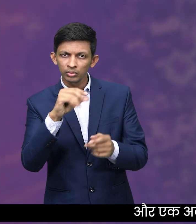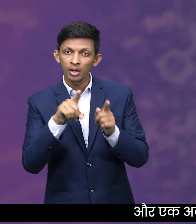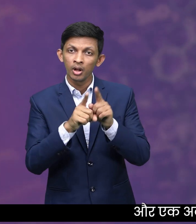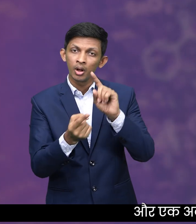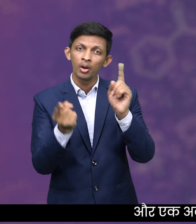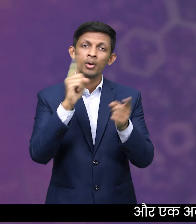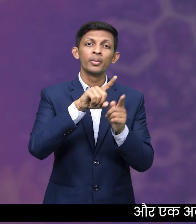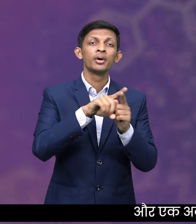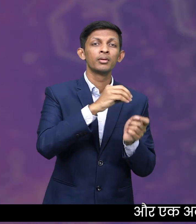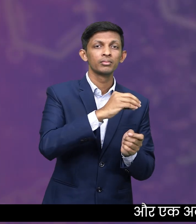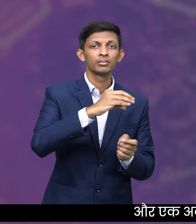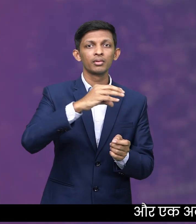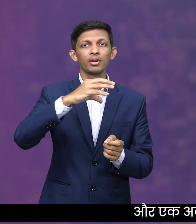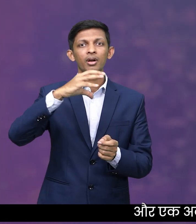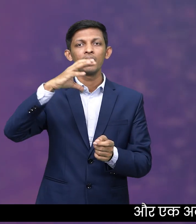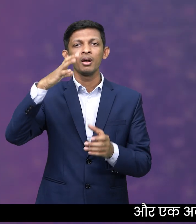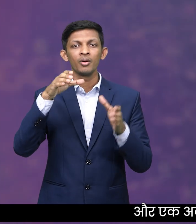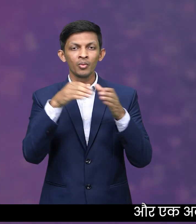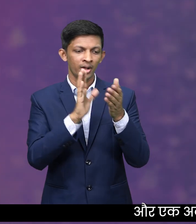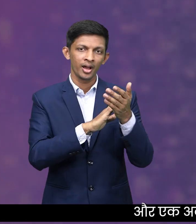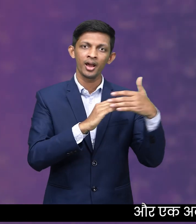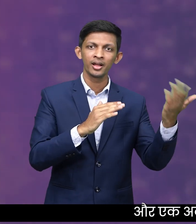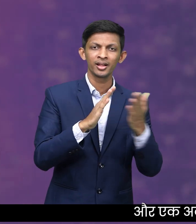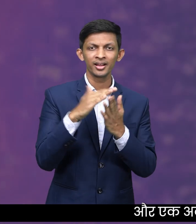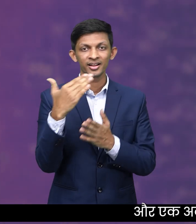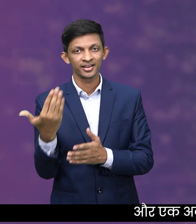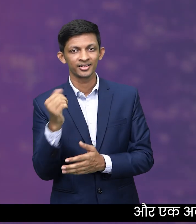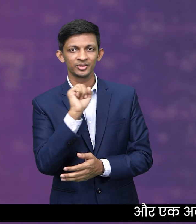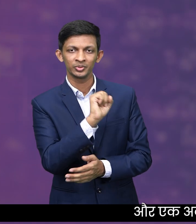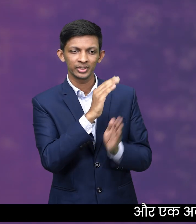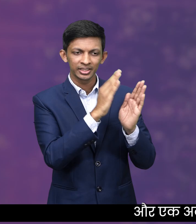और एक अवधि के साथ बाएं से दाएं बढ़ते हैं।